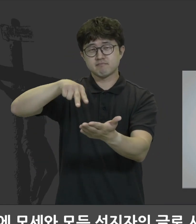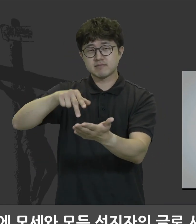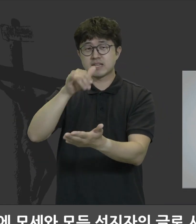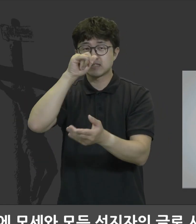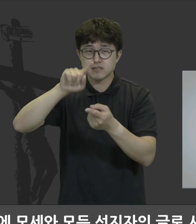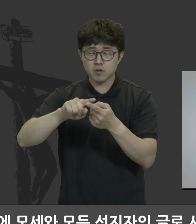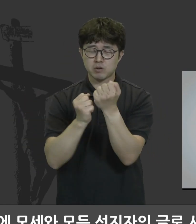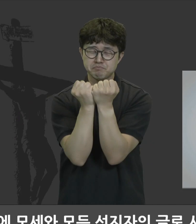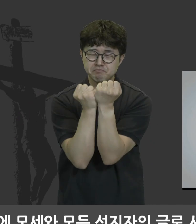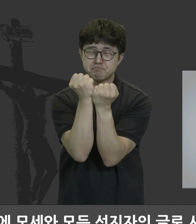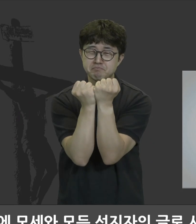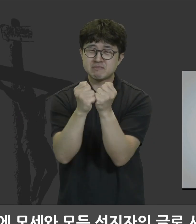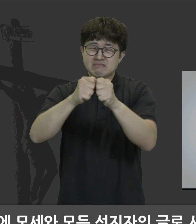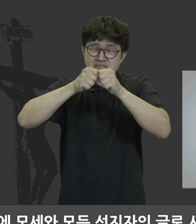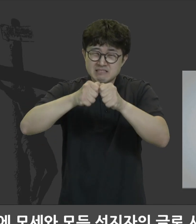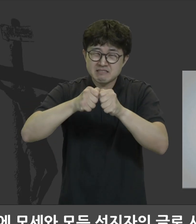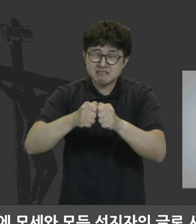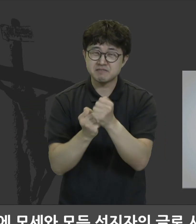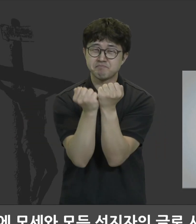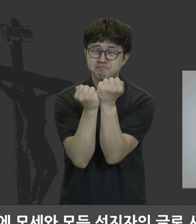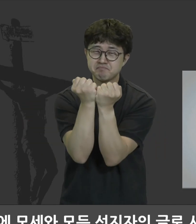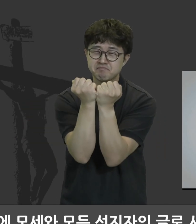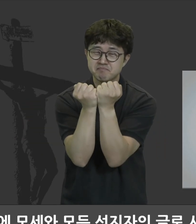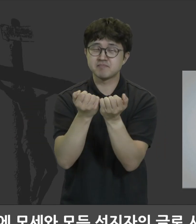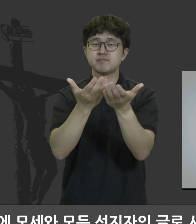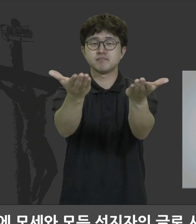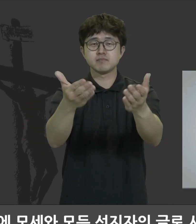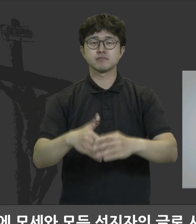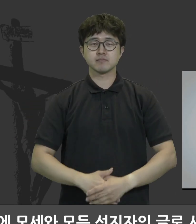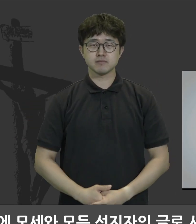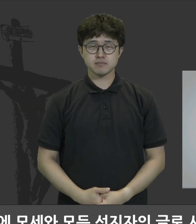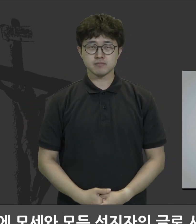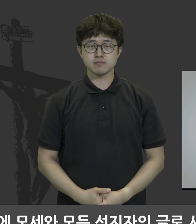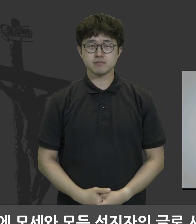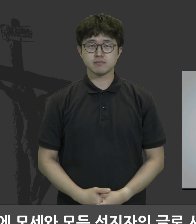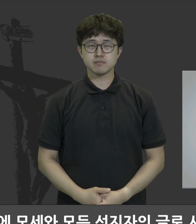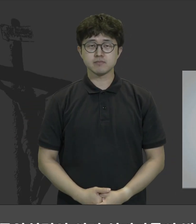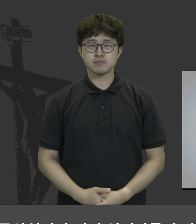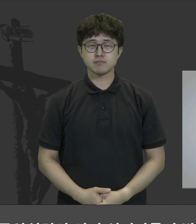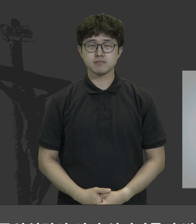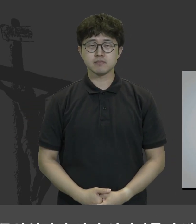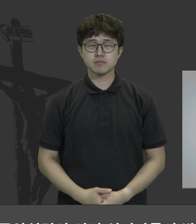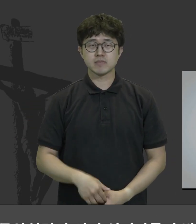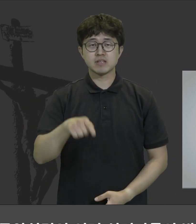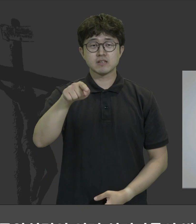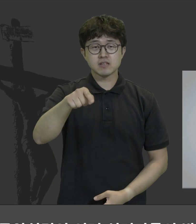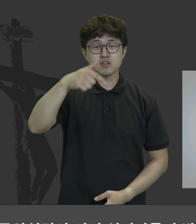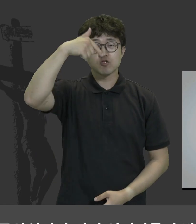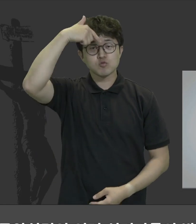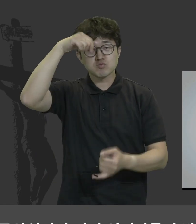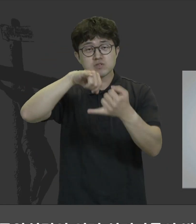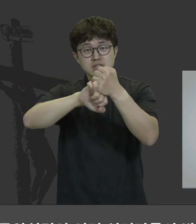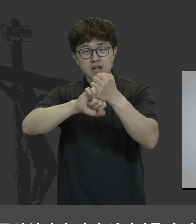바 자기에 관한 것을 자세히 설명하시니라. 구약 성경의 여러